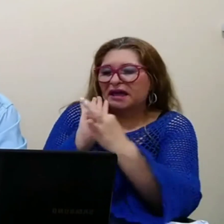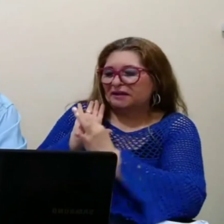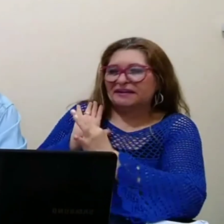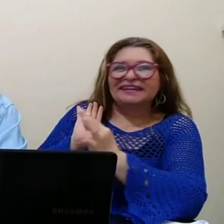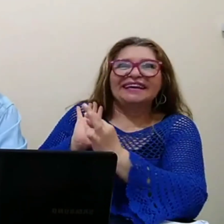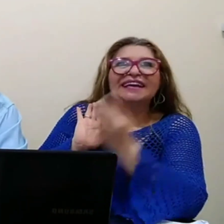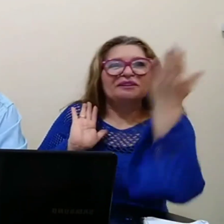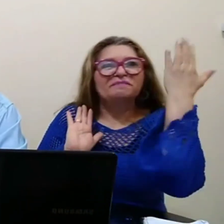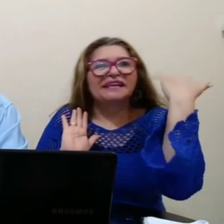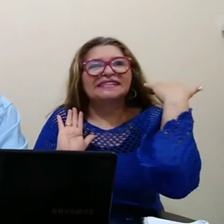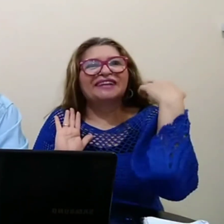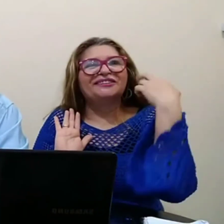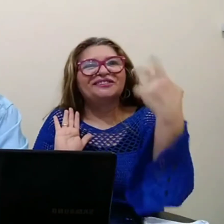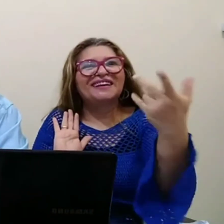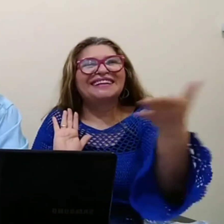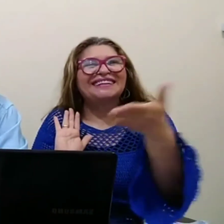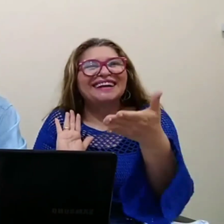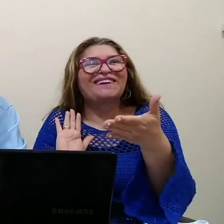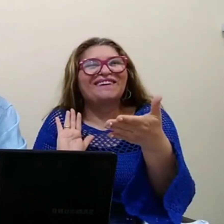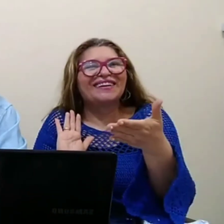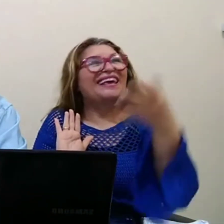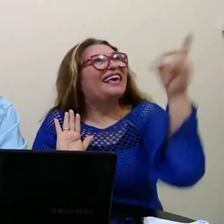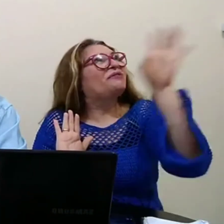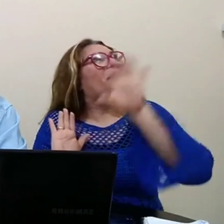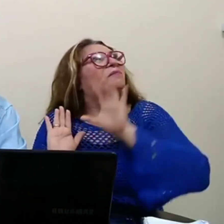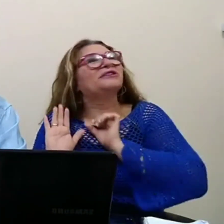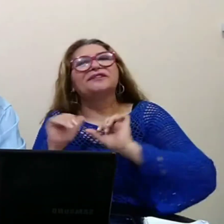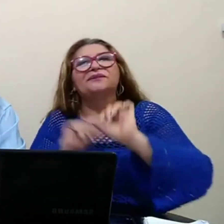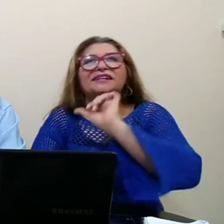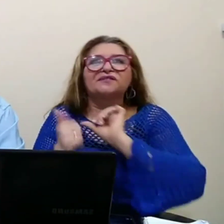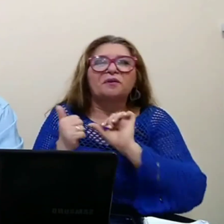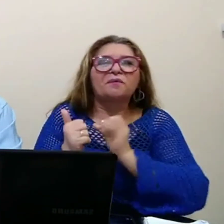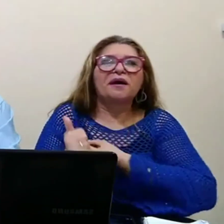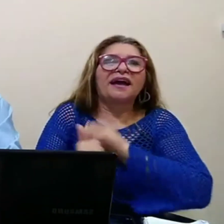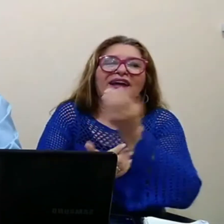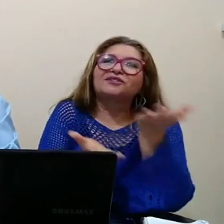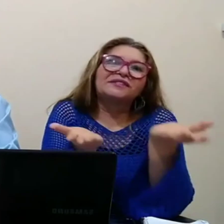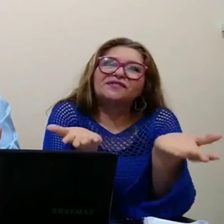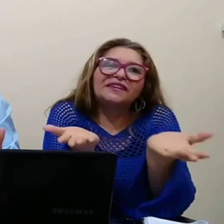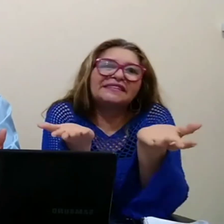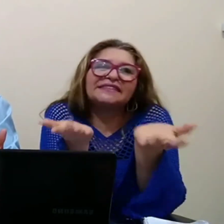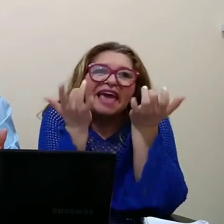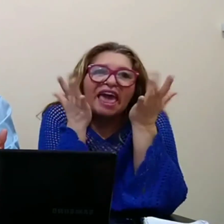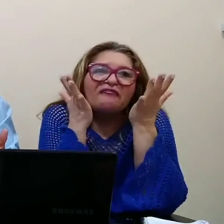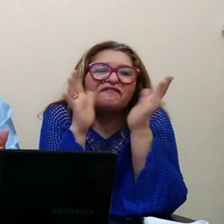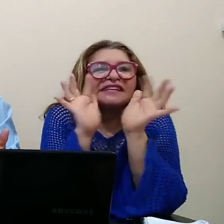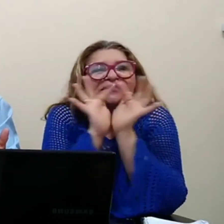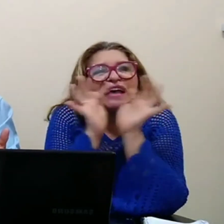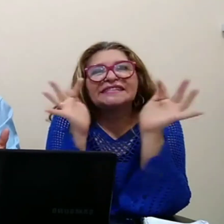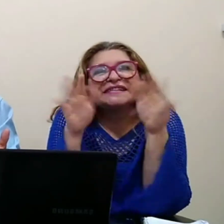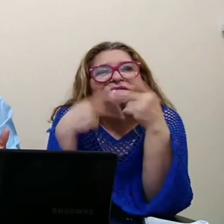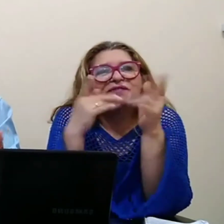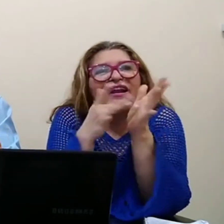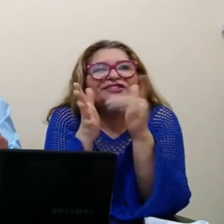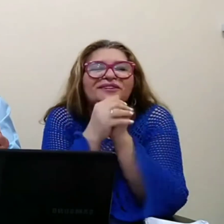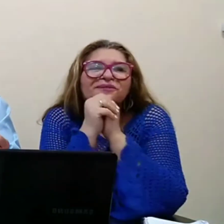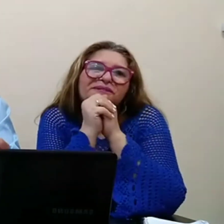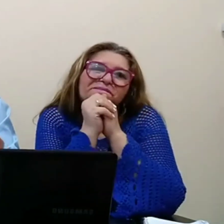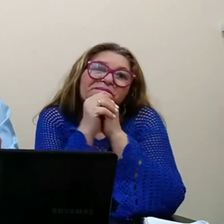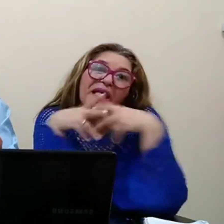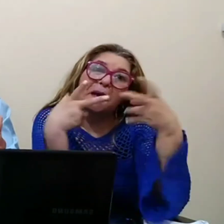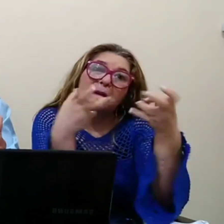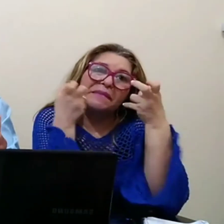nos salvou, de como teve misericórdia de nós. Então, nós notamos aqui um homem que